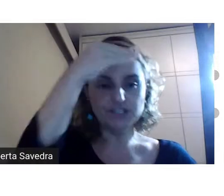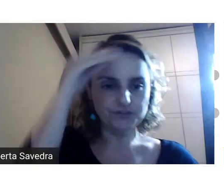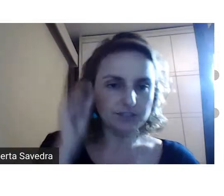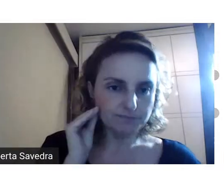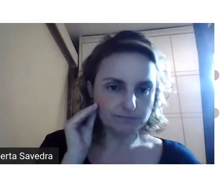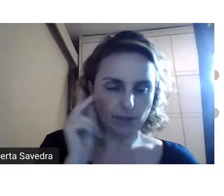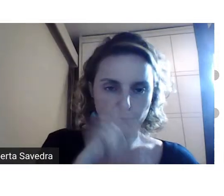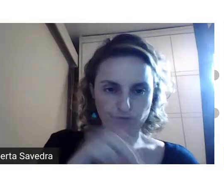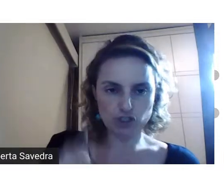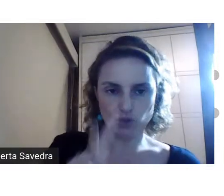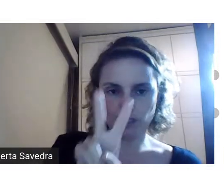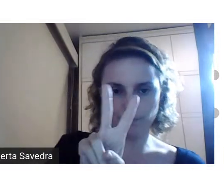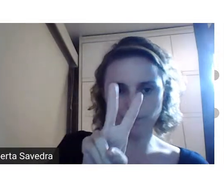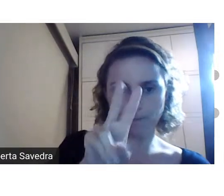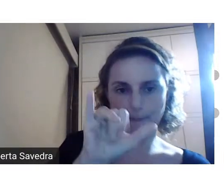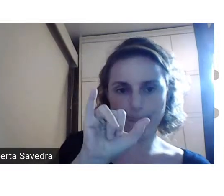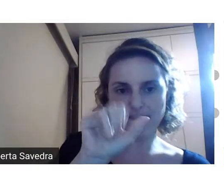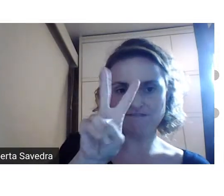G1